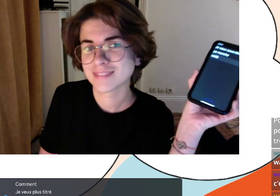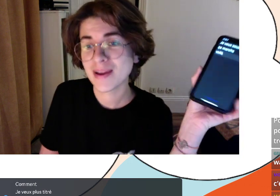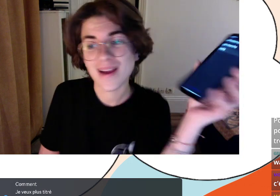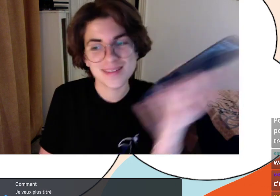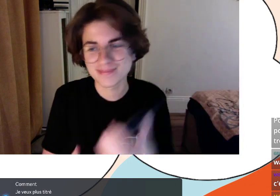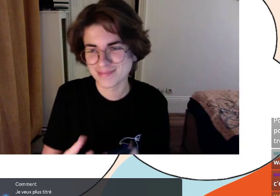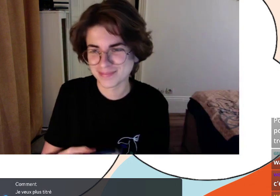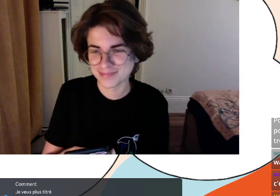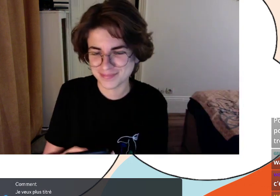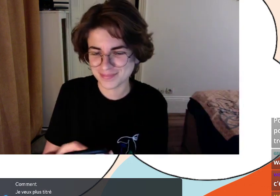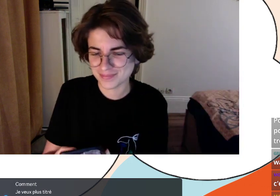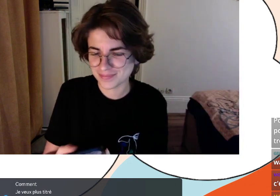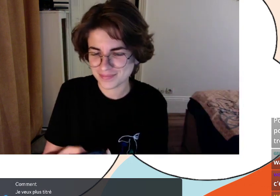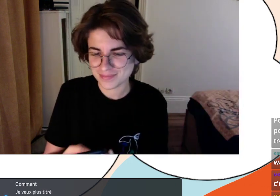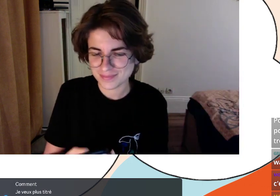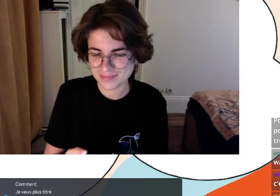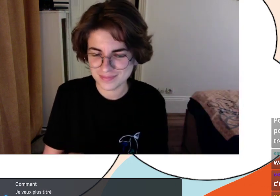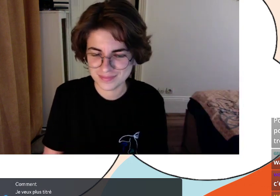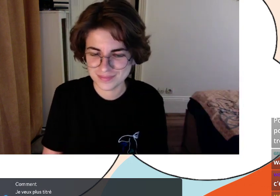c'est bien.